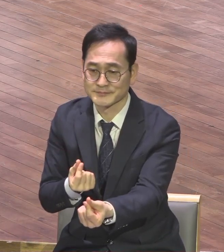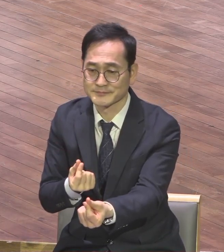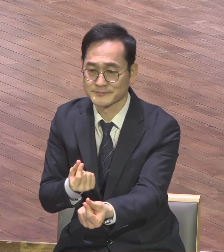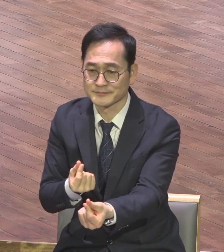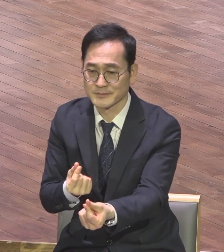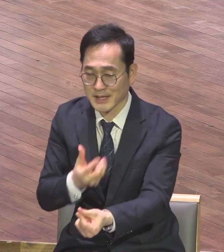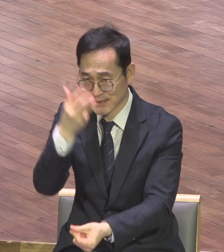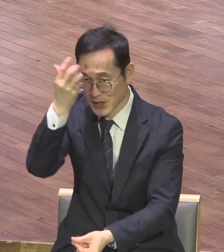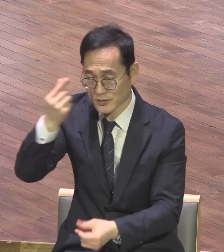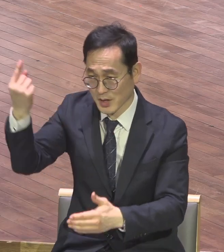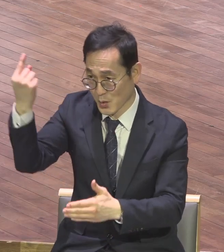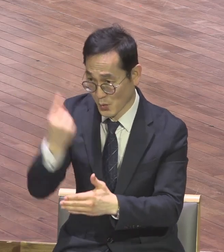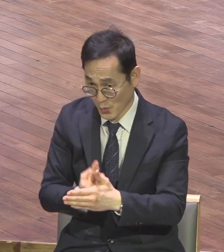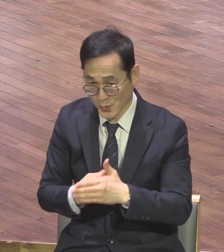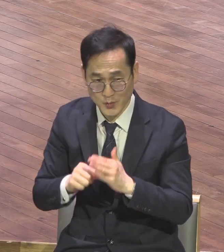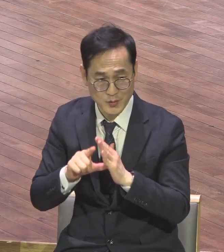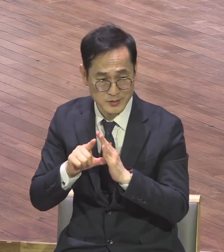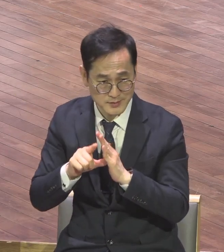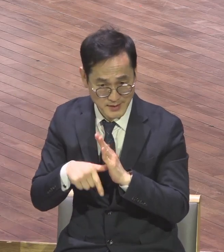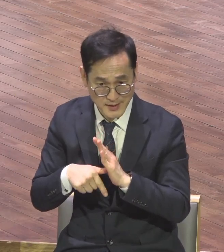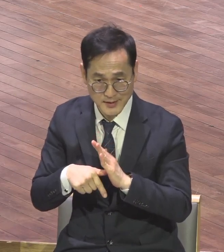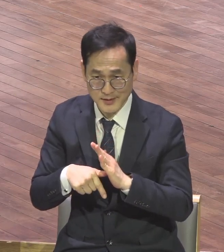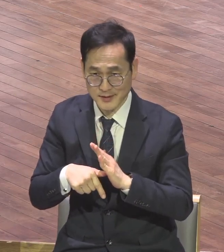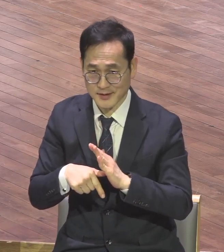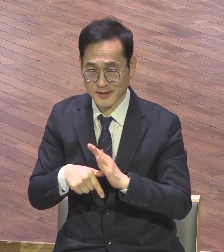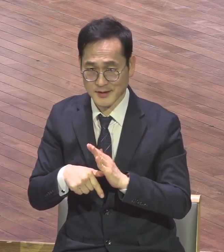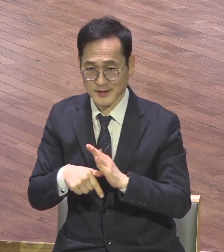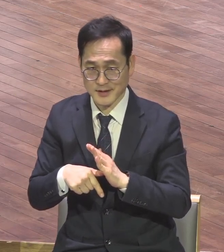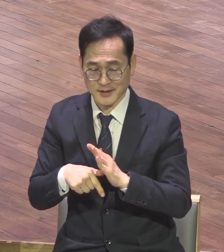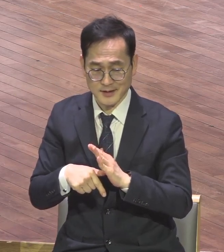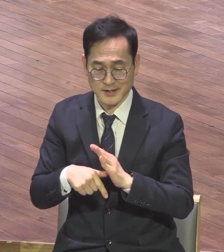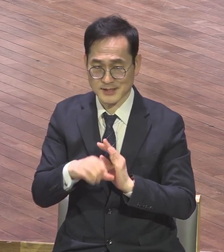성령이 임하게 되면 어디에 되느냐 성령의 사람은